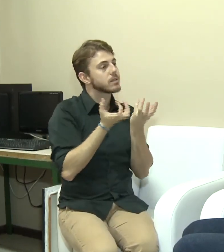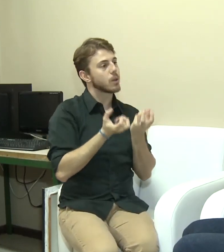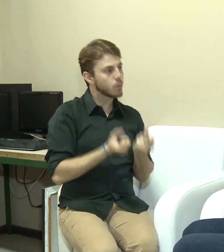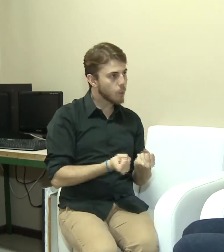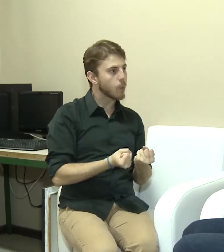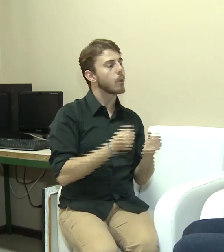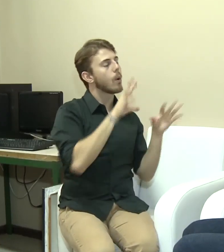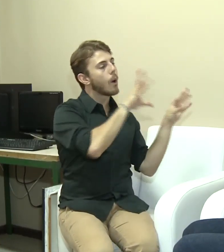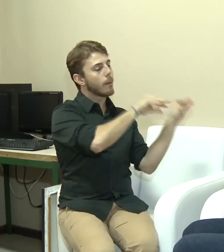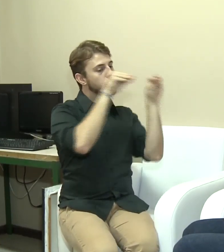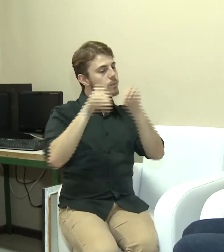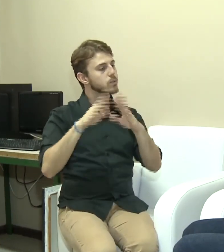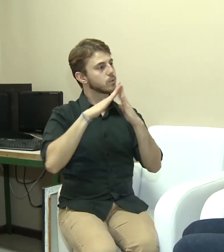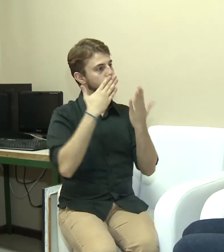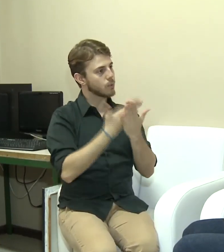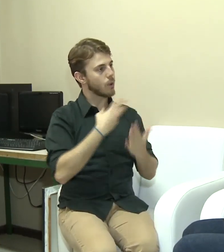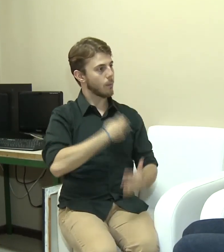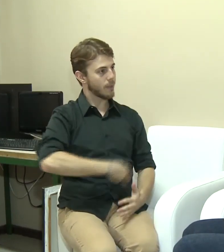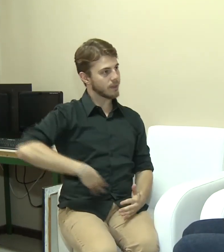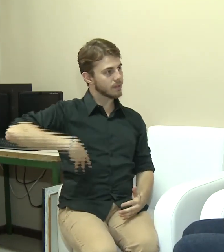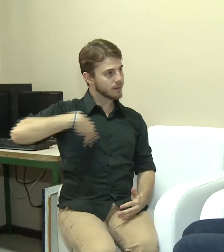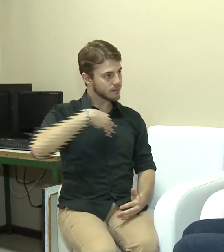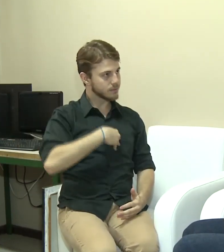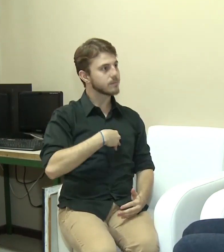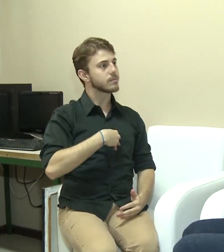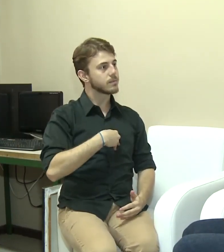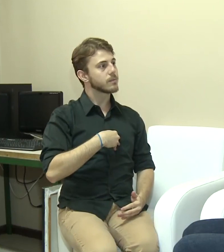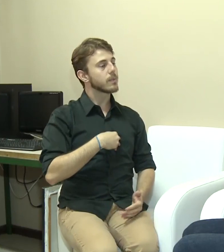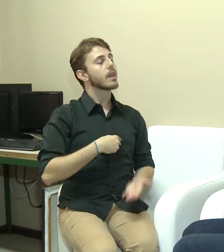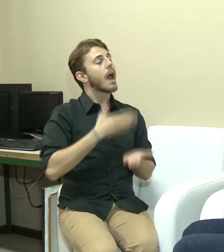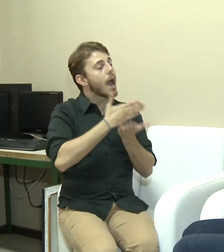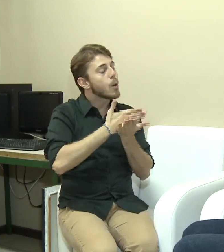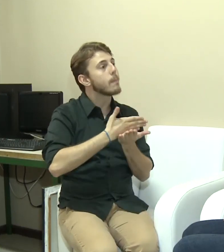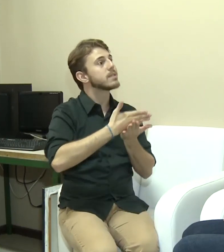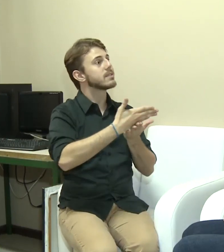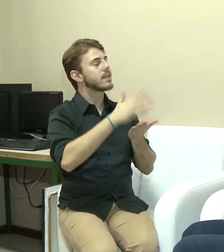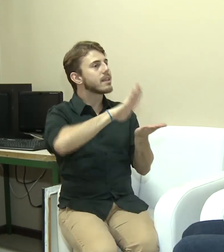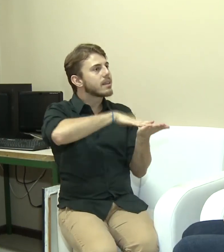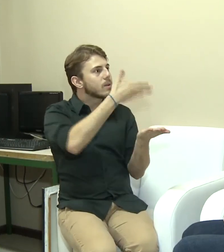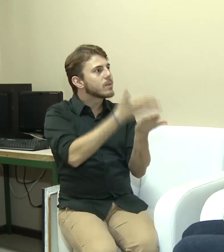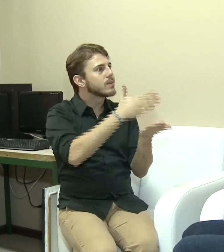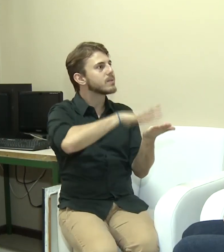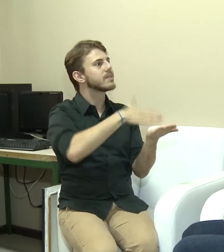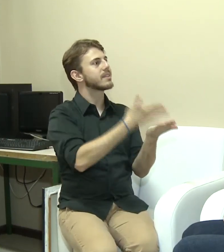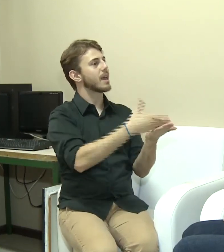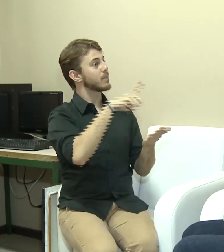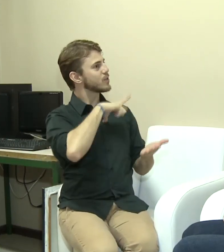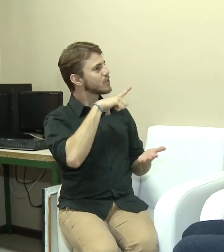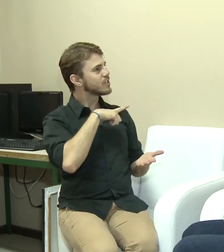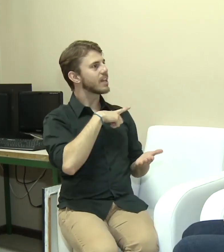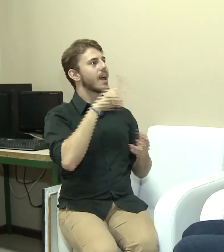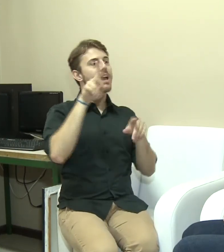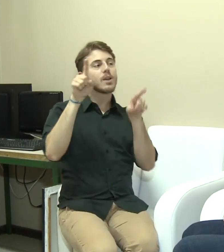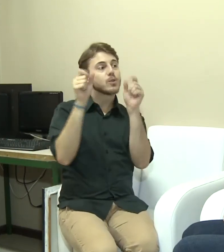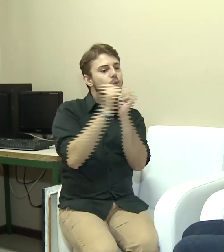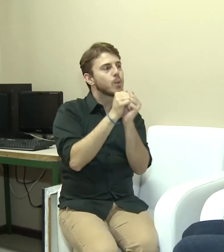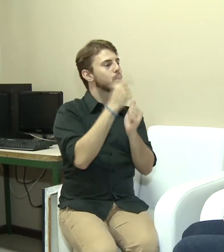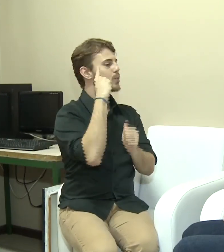primeira a quarta no Colibri, e aí os pais acabaram aceitando para matricular ele aqui no Mitre, na época, na quinta série. Já